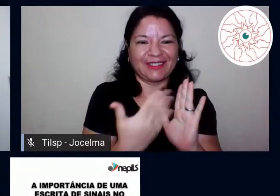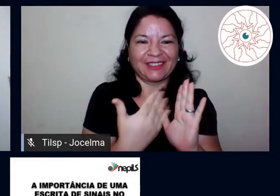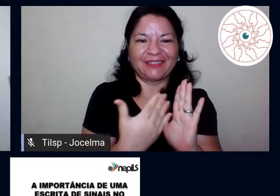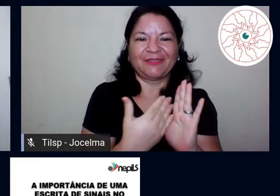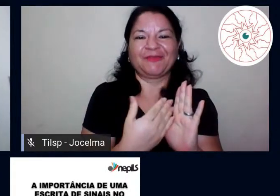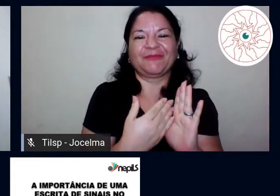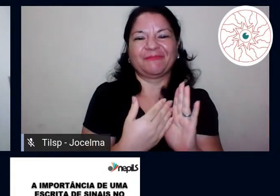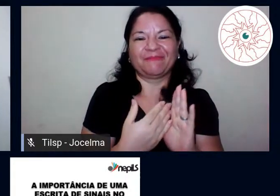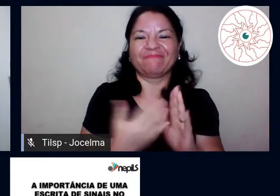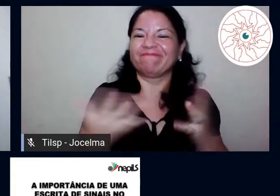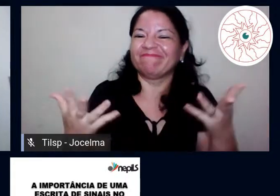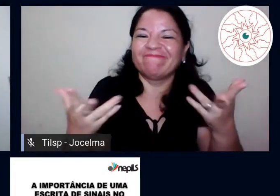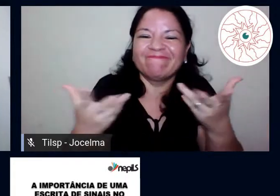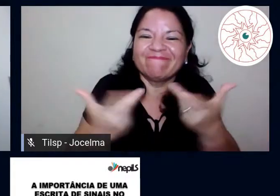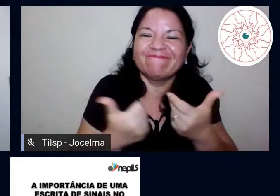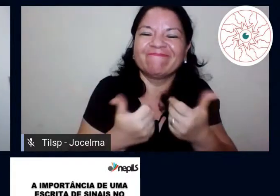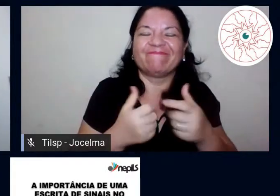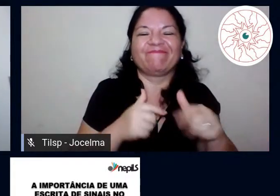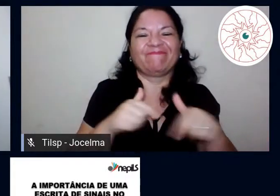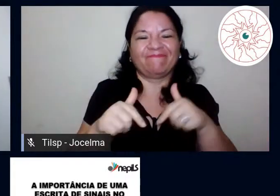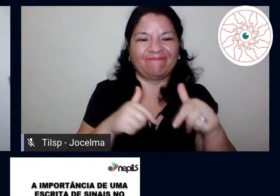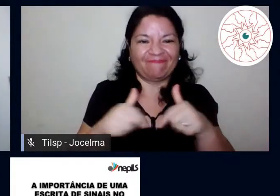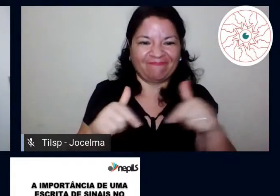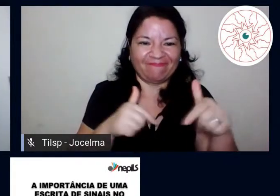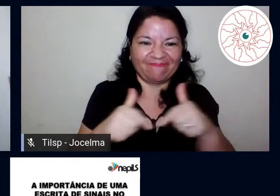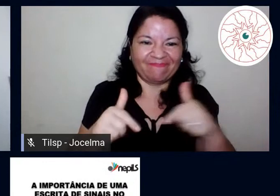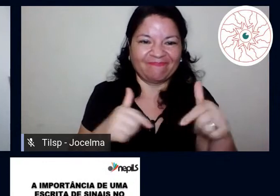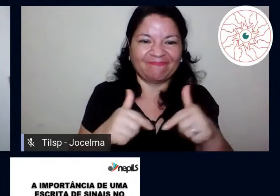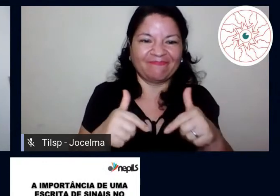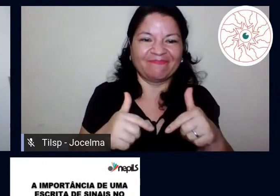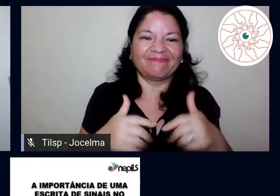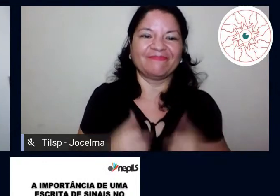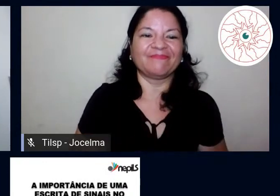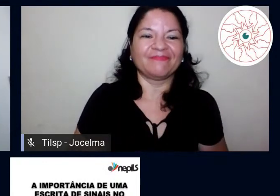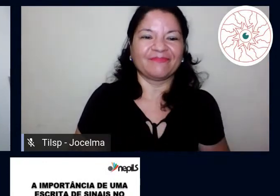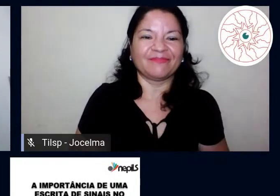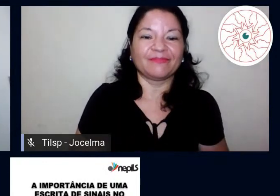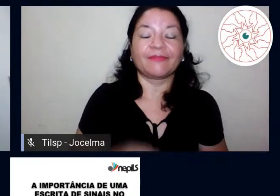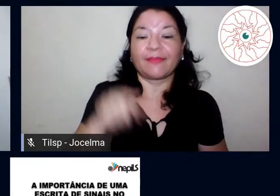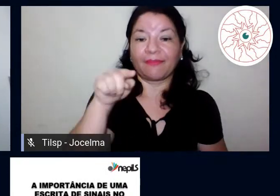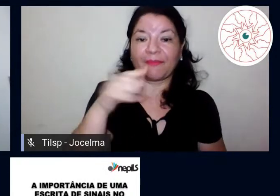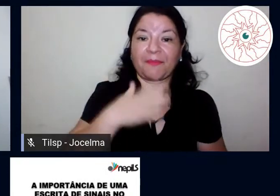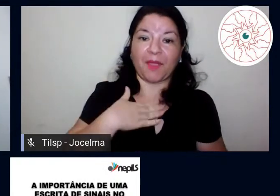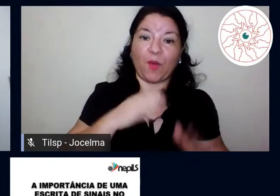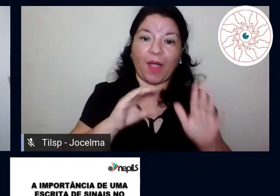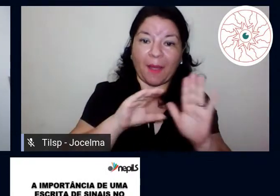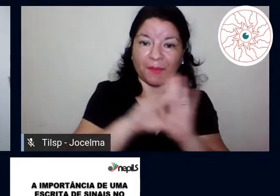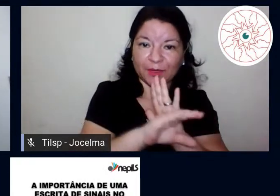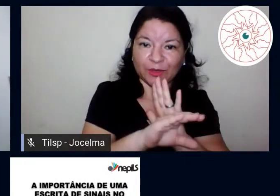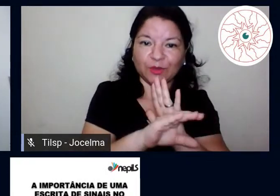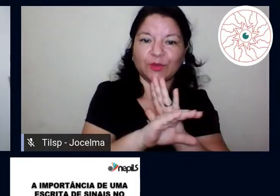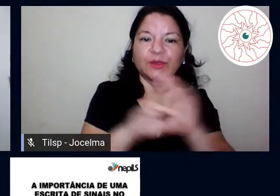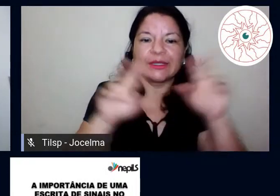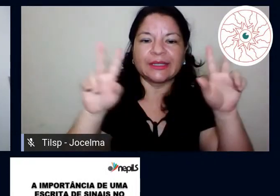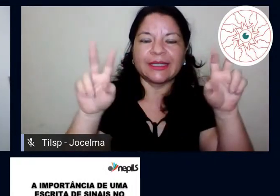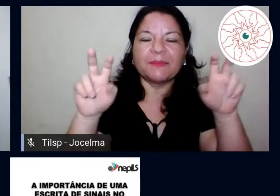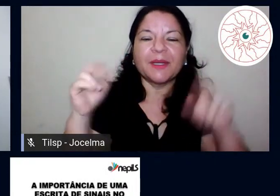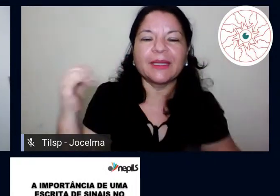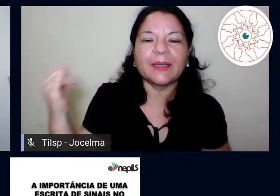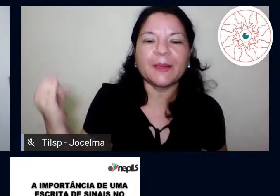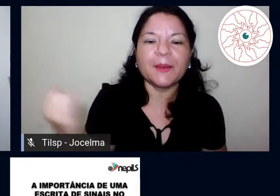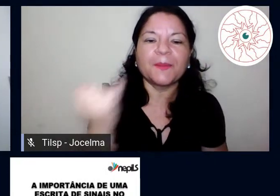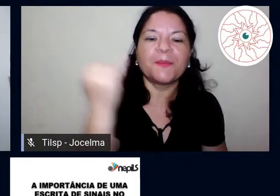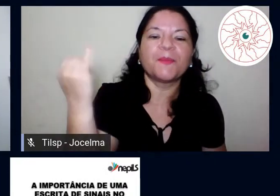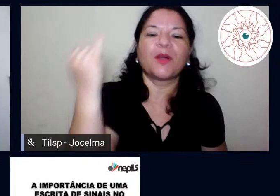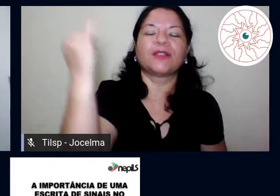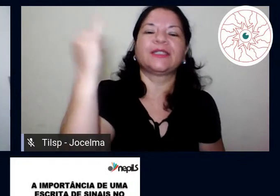trabalhos. Bom, eh, falar aqui esse, esse capítulo, né, intitulado A importância